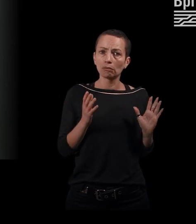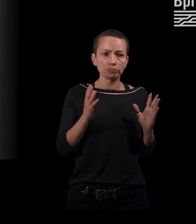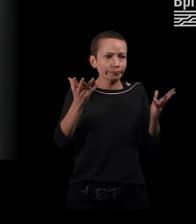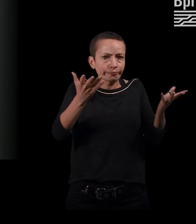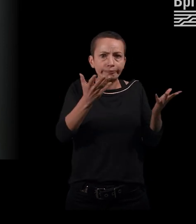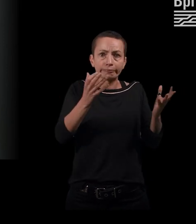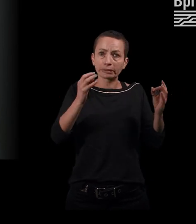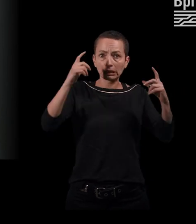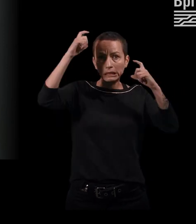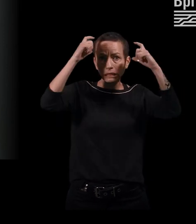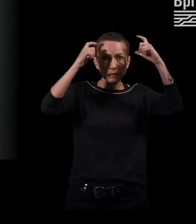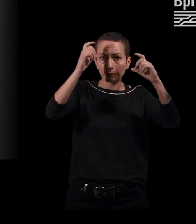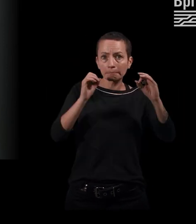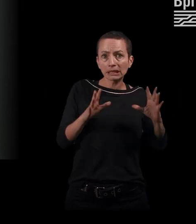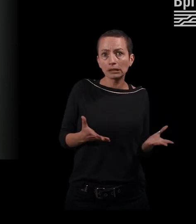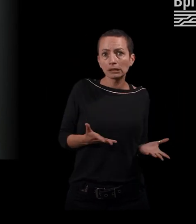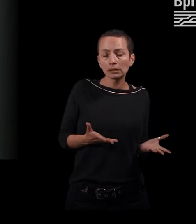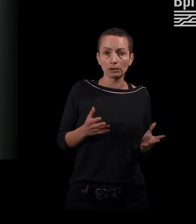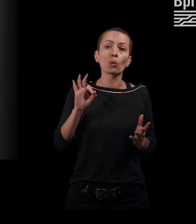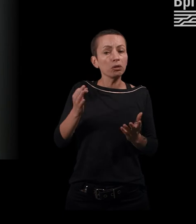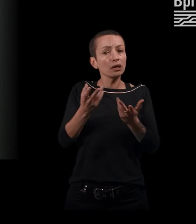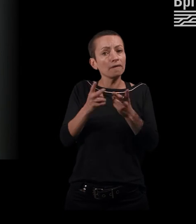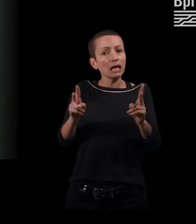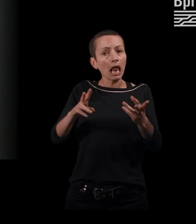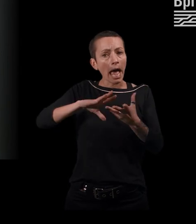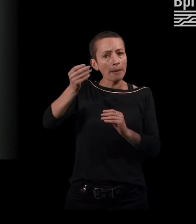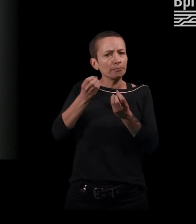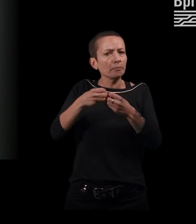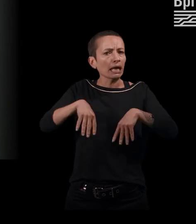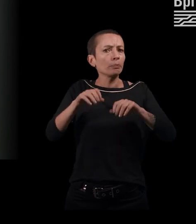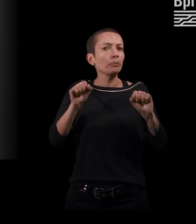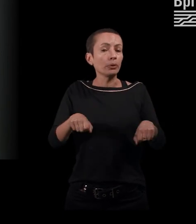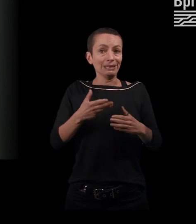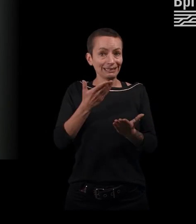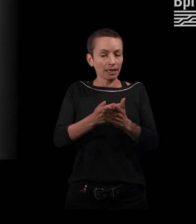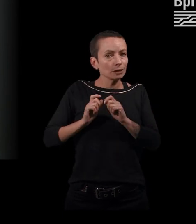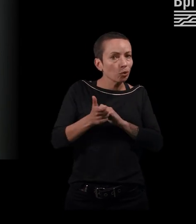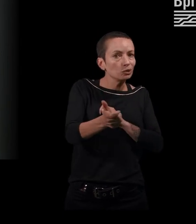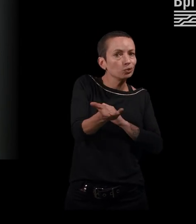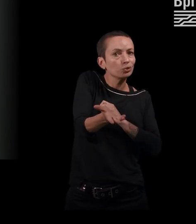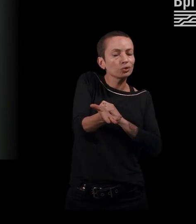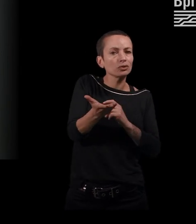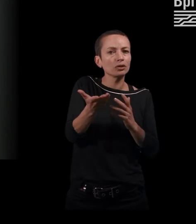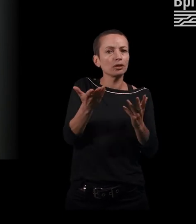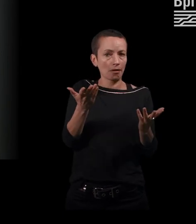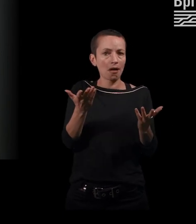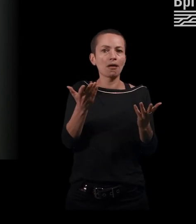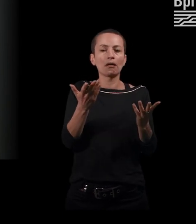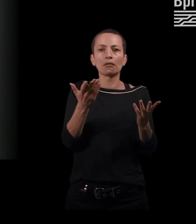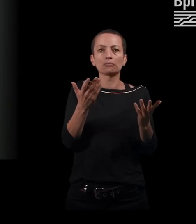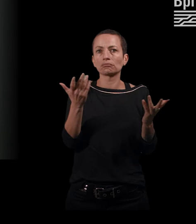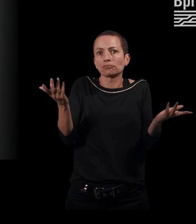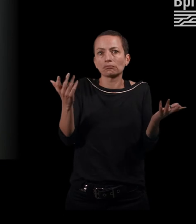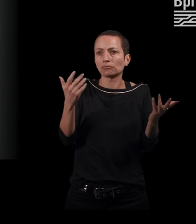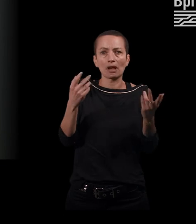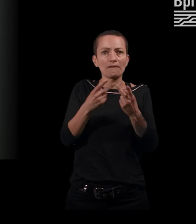devenu un parc d'attractions. Donc oui, les villes peuvent perdre leur âme. Et ce processus-là, on le retrouve à différents niveaux